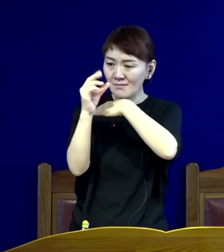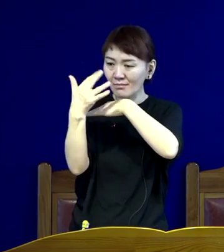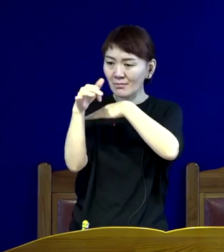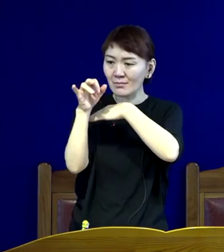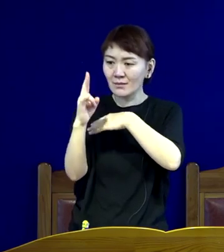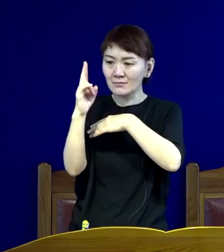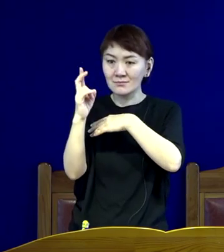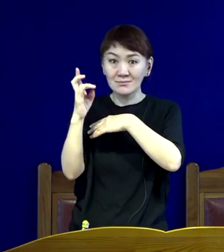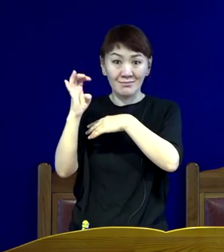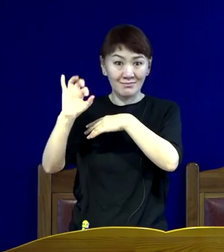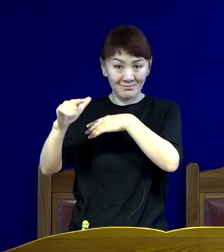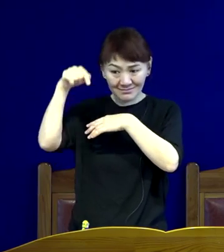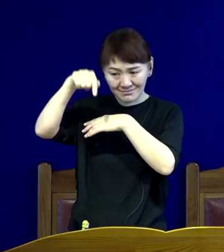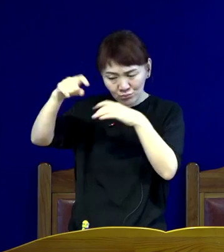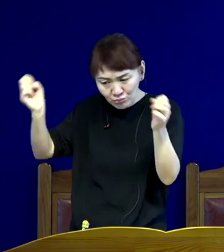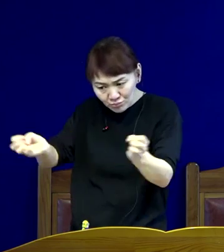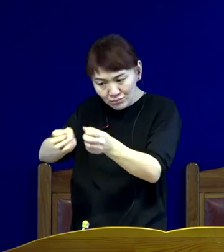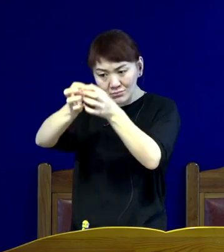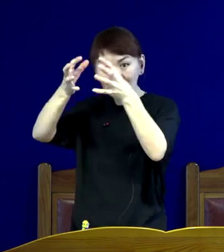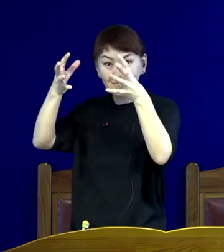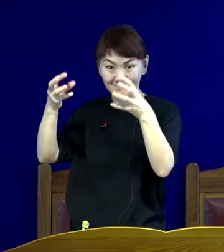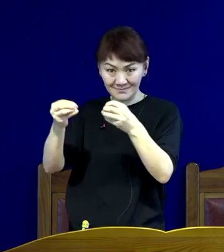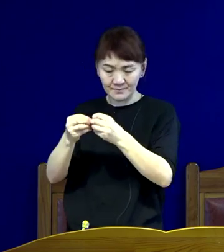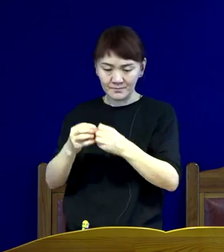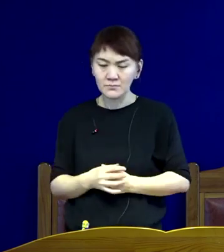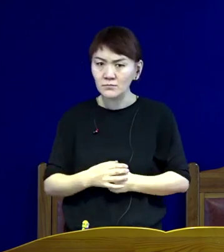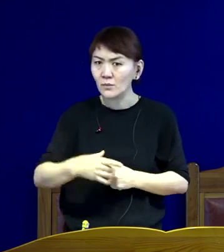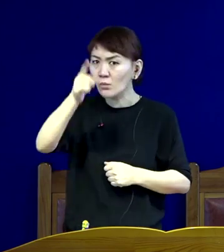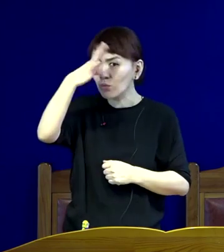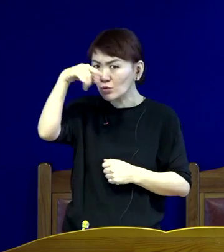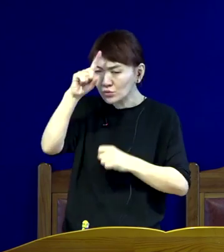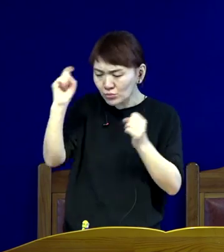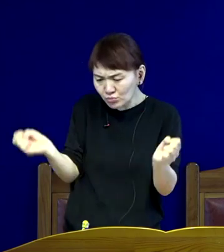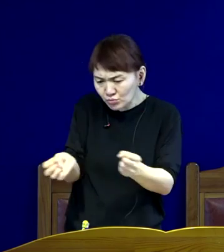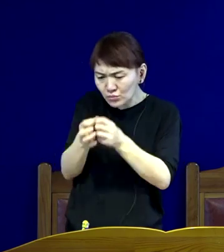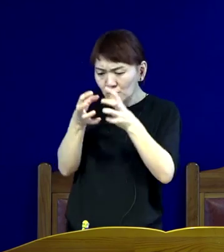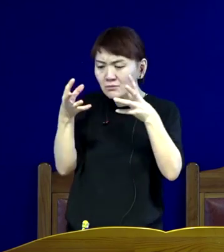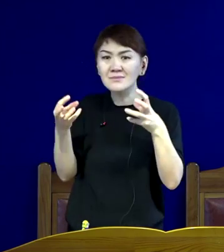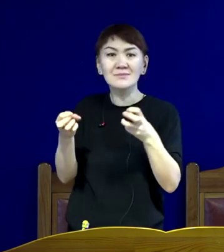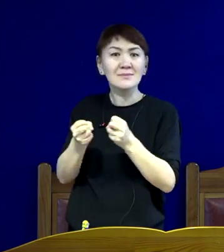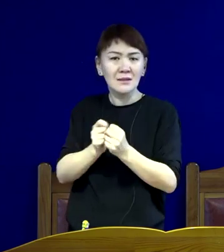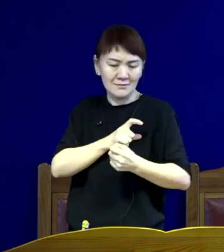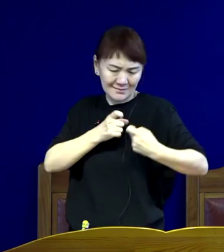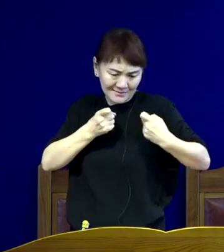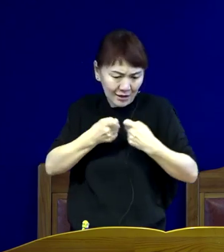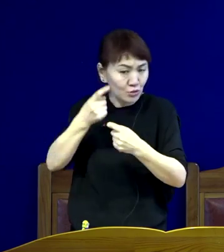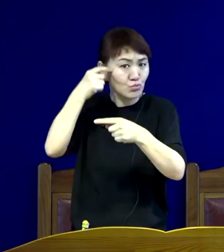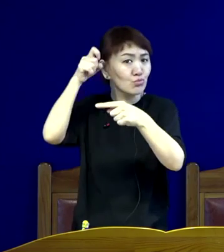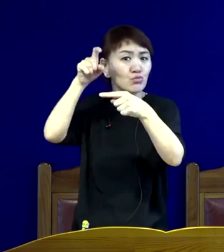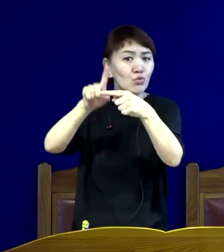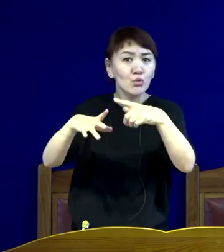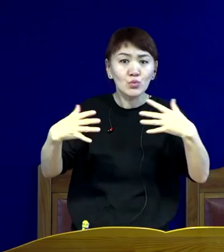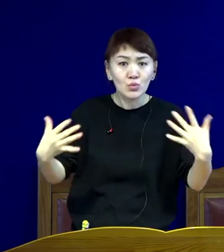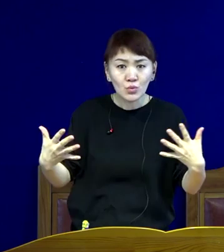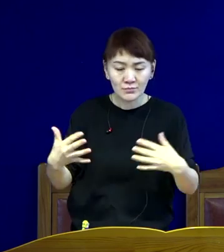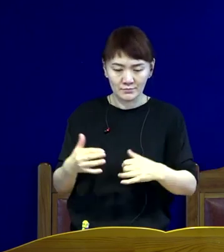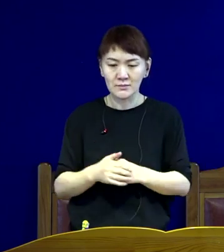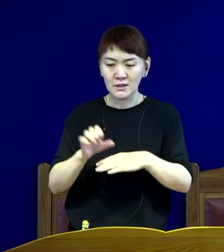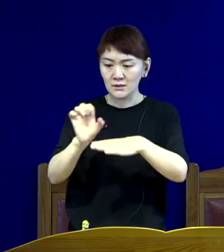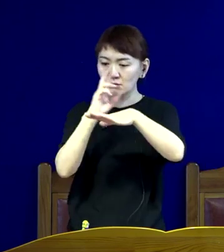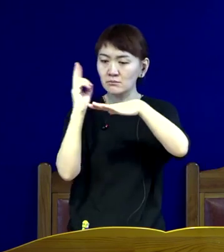하나님의 창조의 섭리와 목적이 이 에덴 동산 속에 있습니다. 남자를